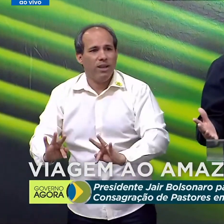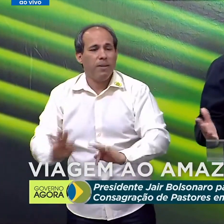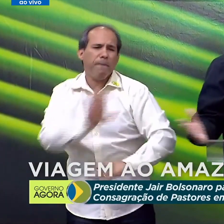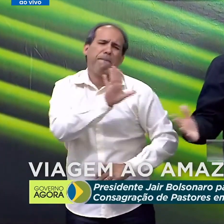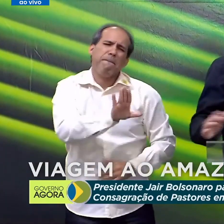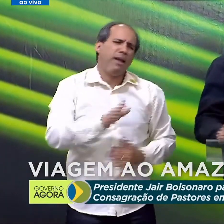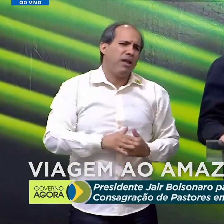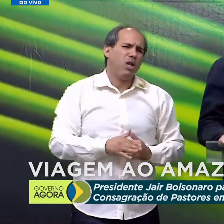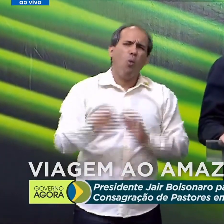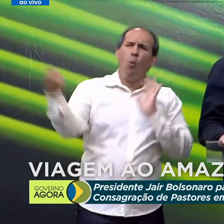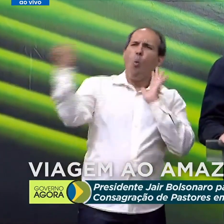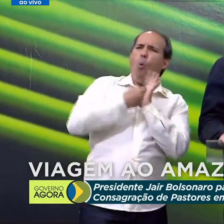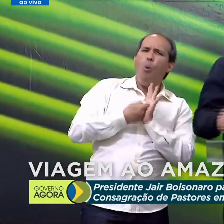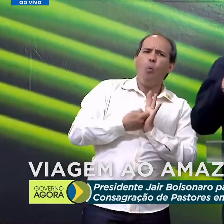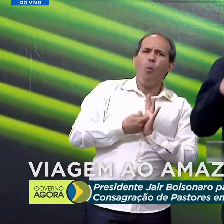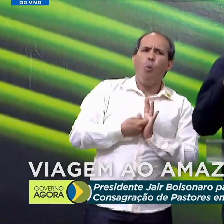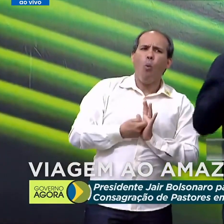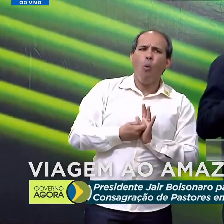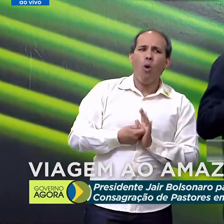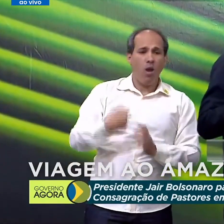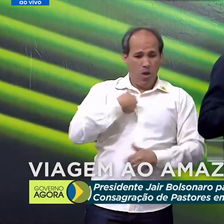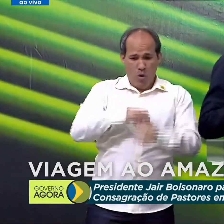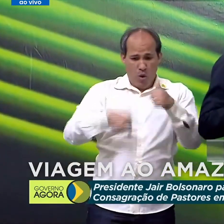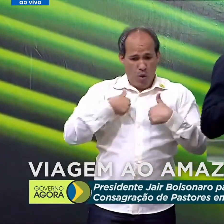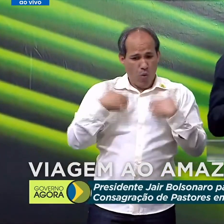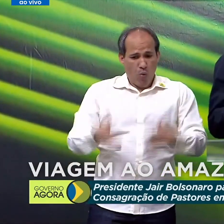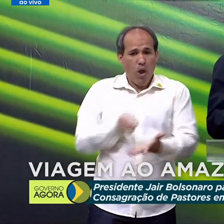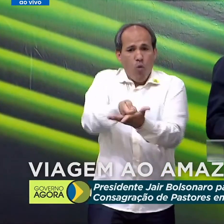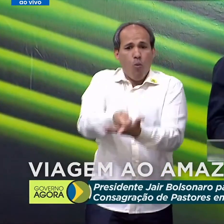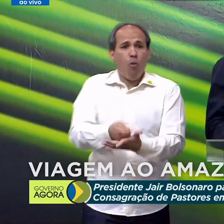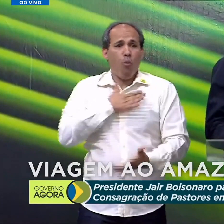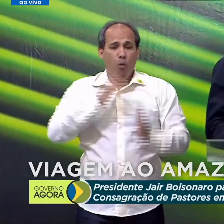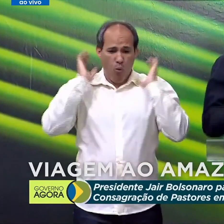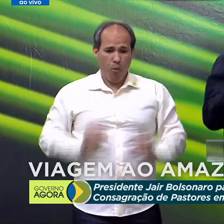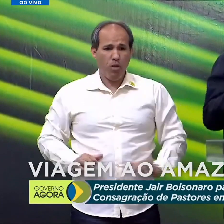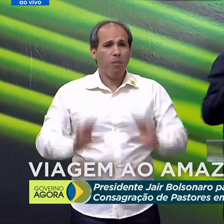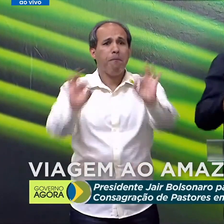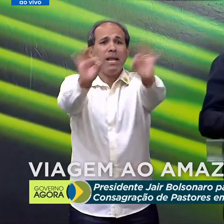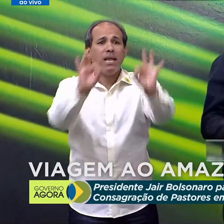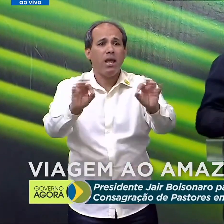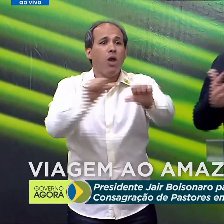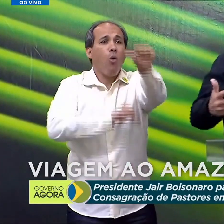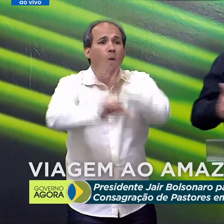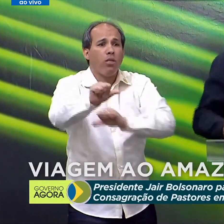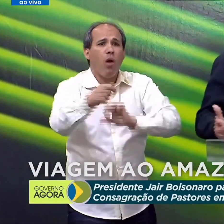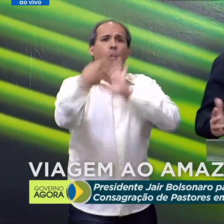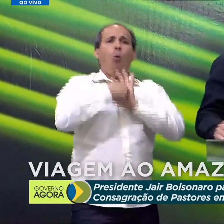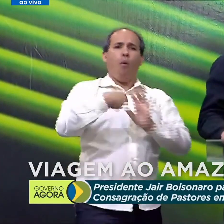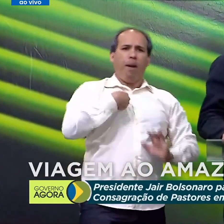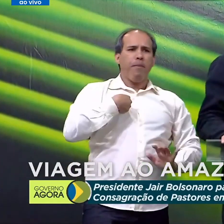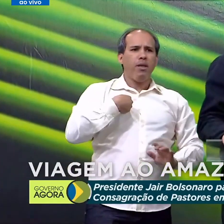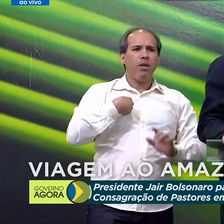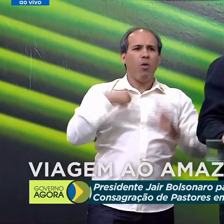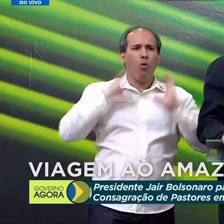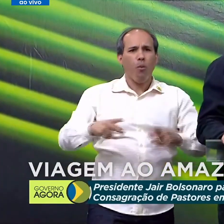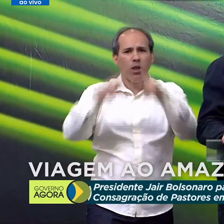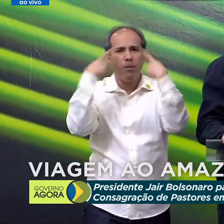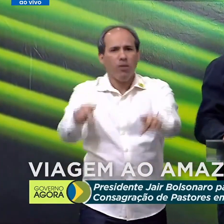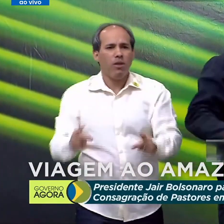Agora, eu não quero impor. Eu não quero impor meu comportamento para ninguém. Então, ninguém pode impor seu comportamento para nós